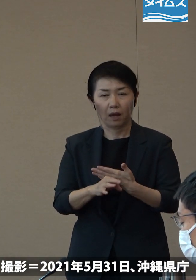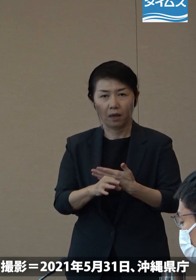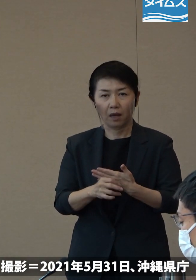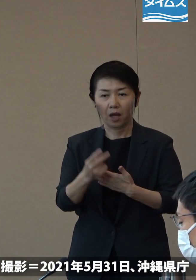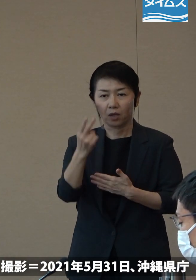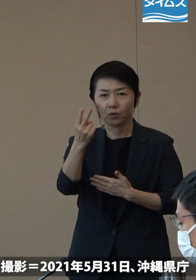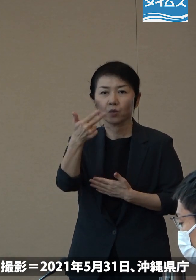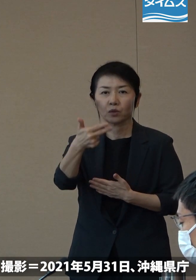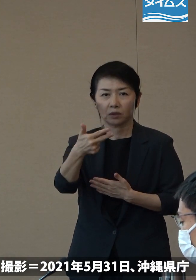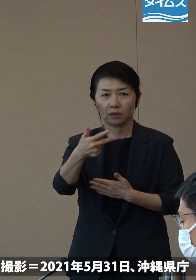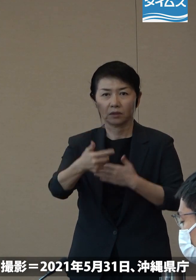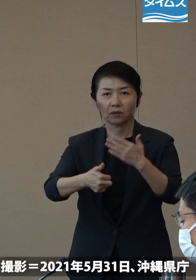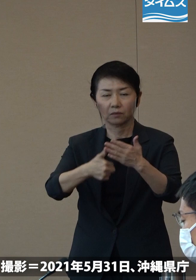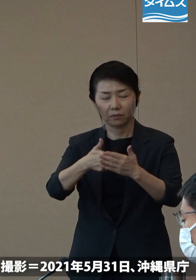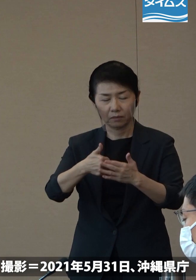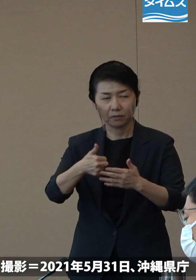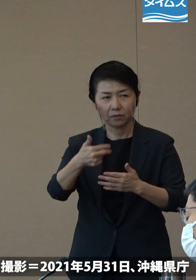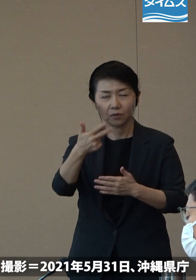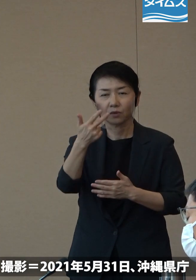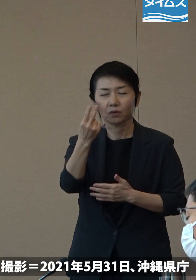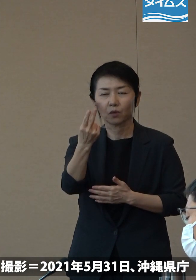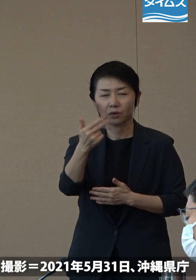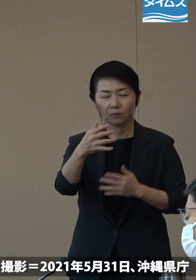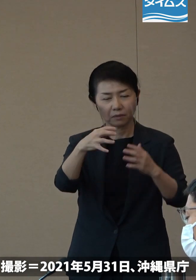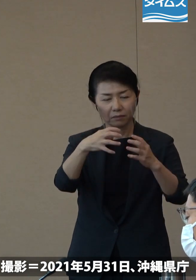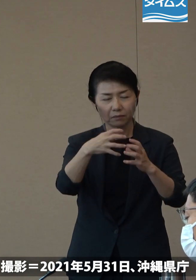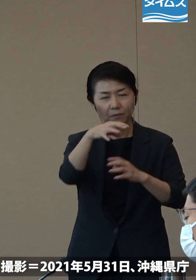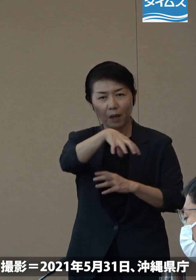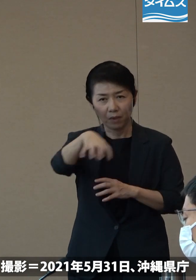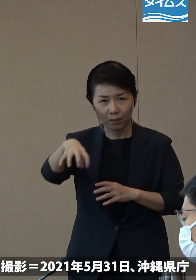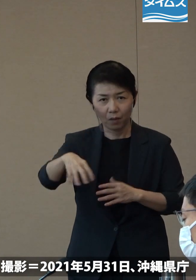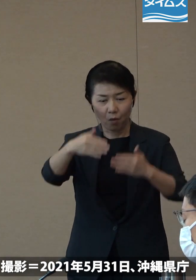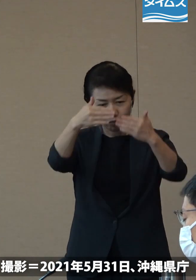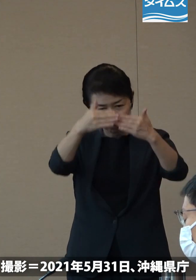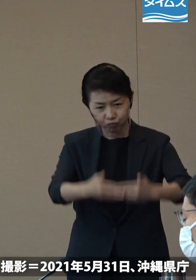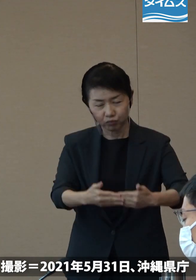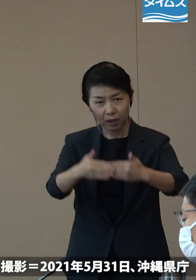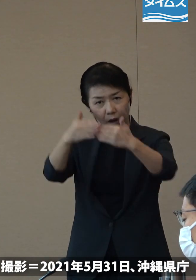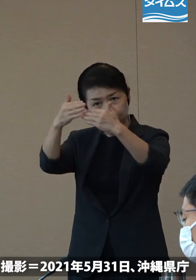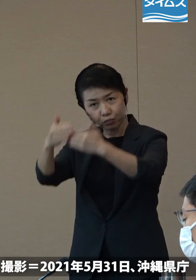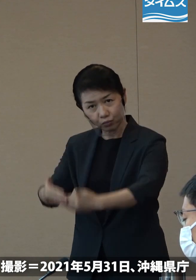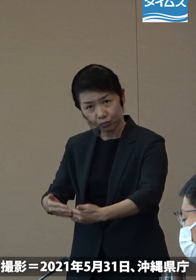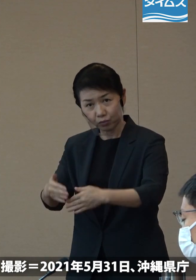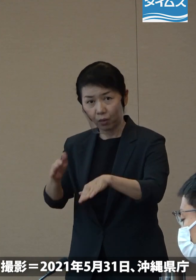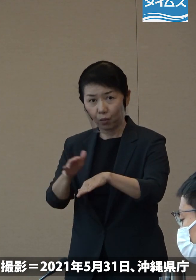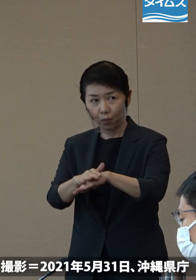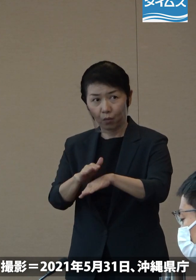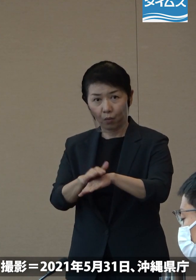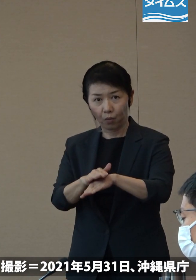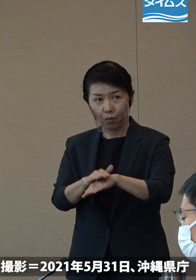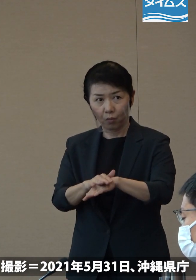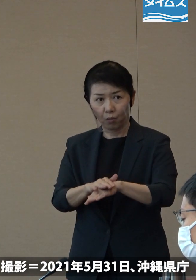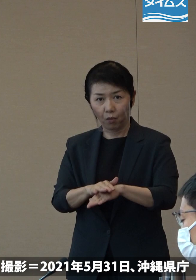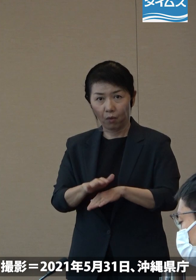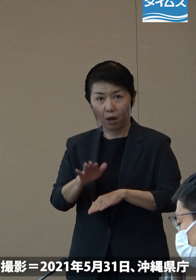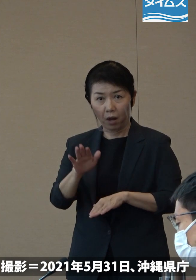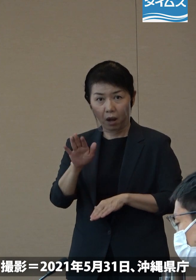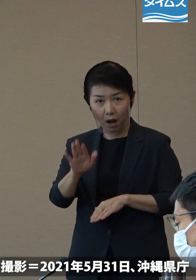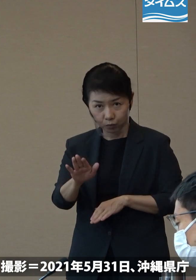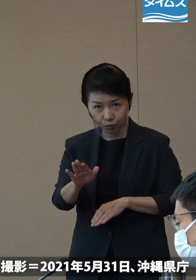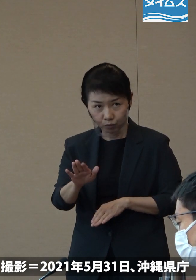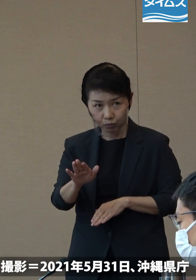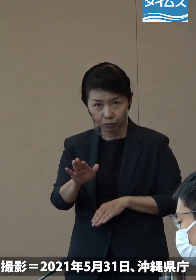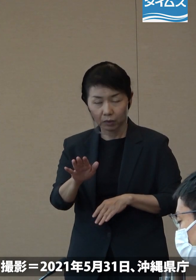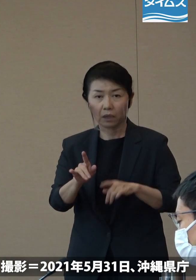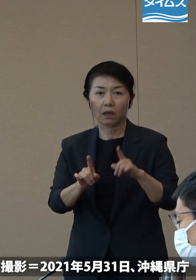ようなことも踏まえて、まあ検討していかないといけない状況も発生する可能性